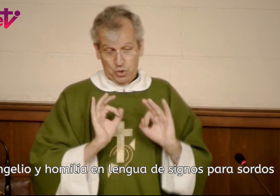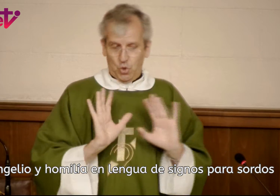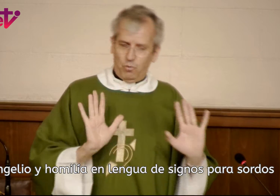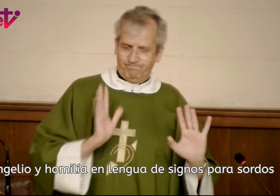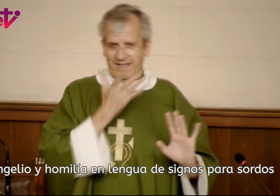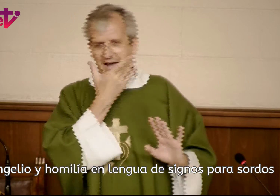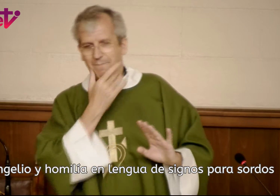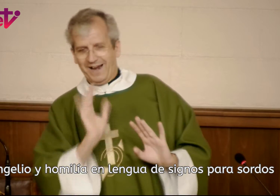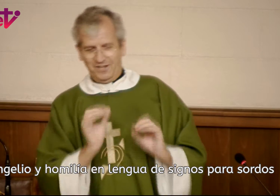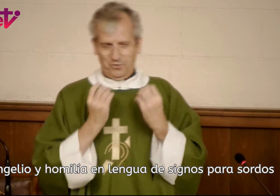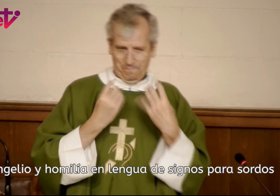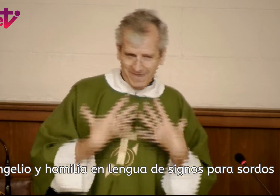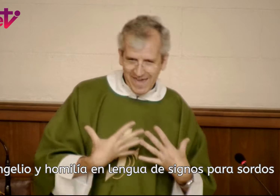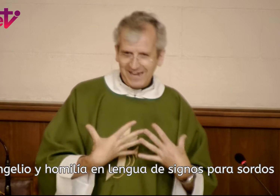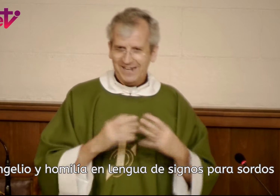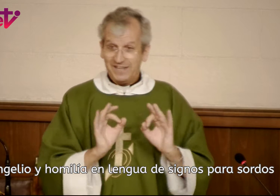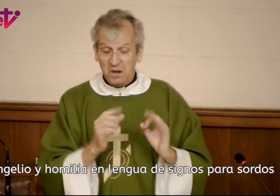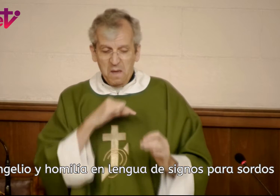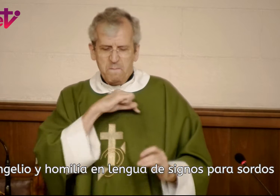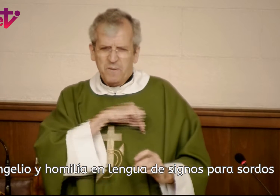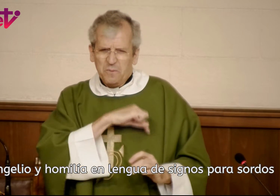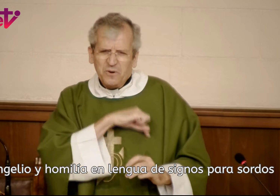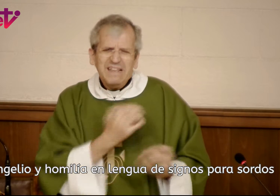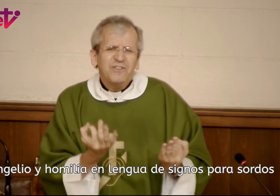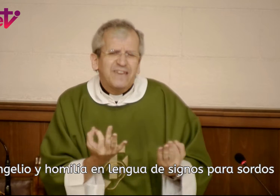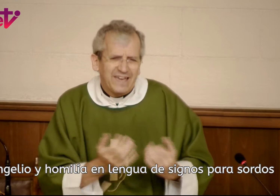yo aparento bien, tal, pero por dentro, ¿qué?